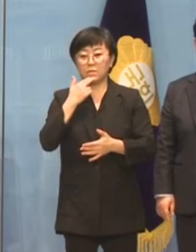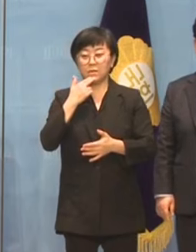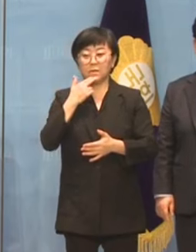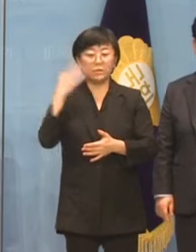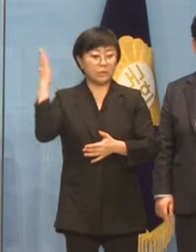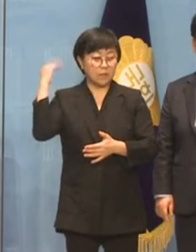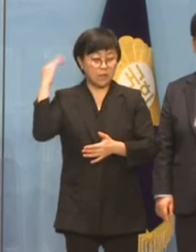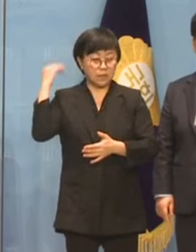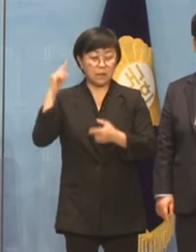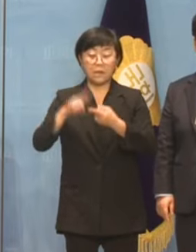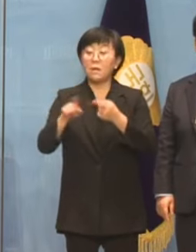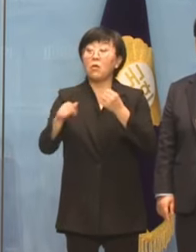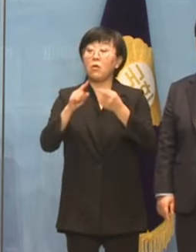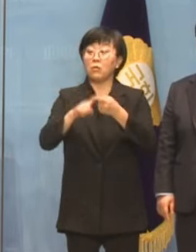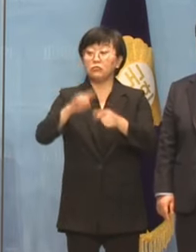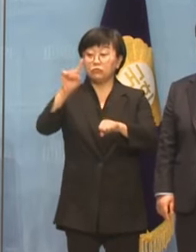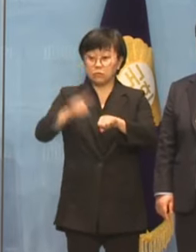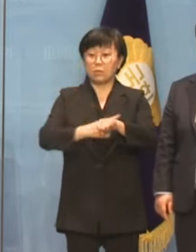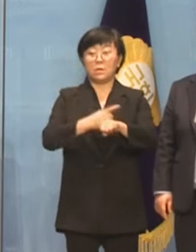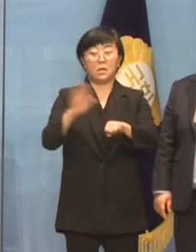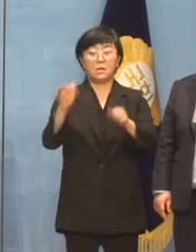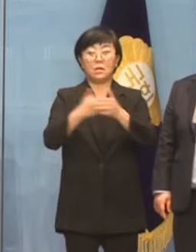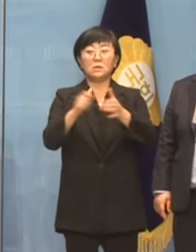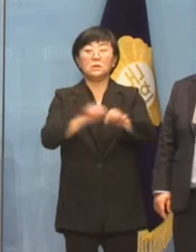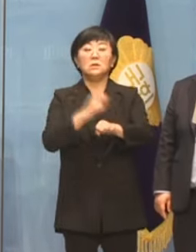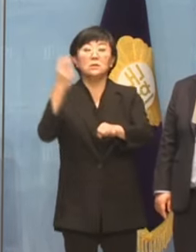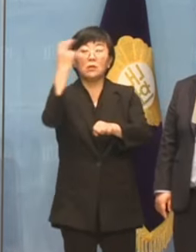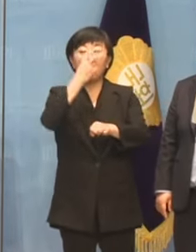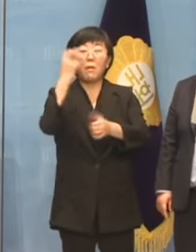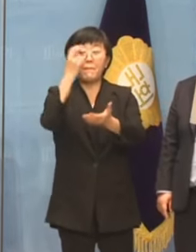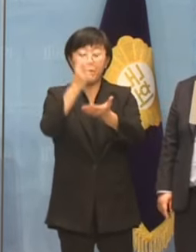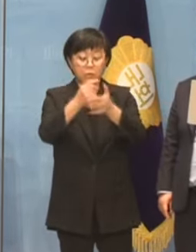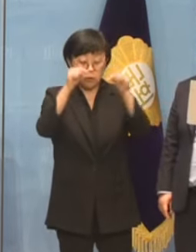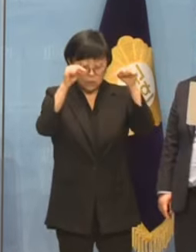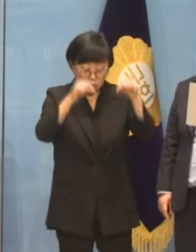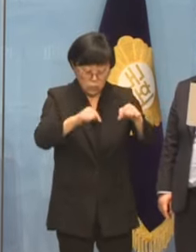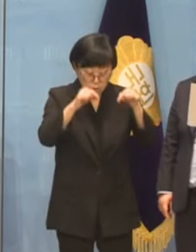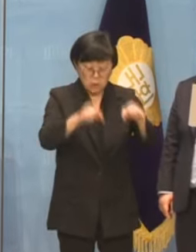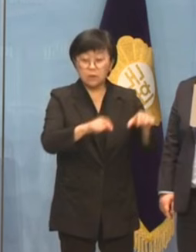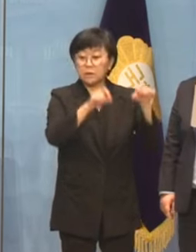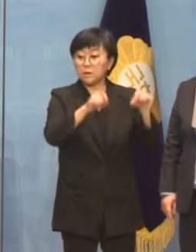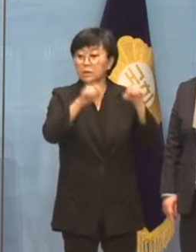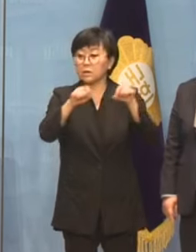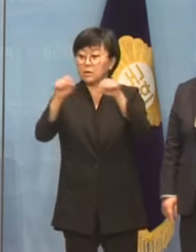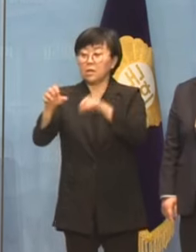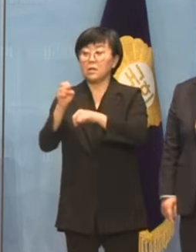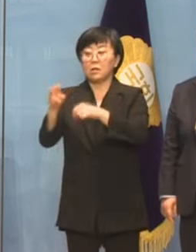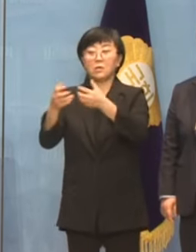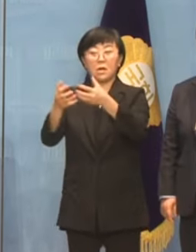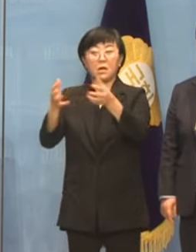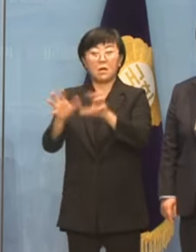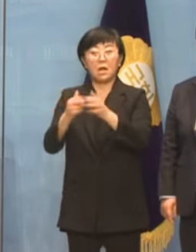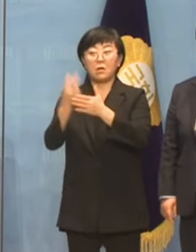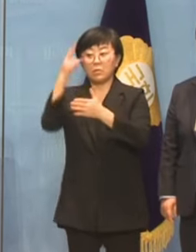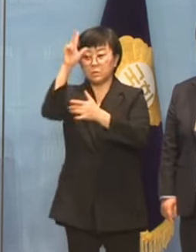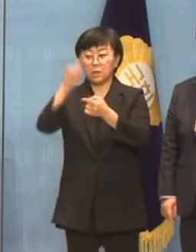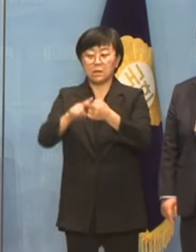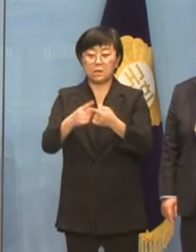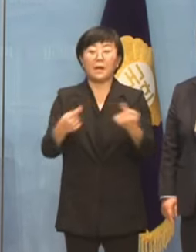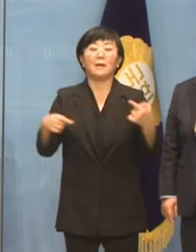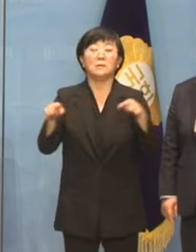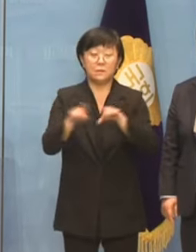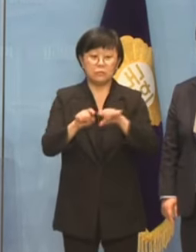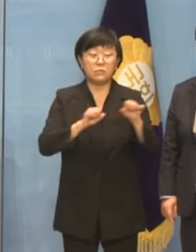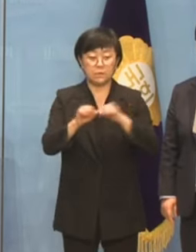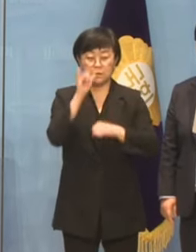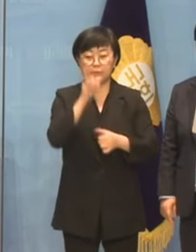것은 우연의 일치가 아니라 특검법 논의를 지연시키기 위해 여당과 검찰이 한 몸이 되어 움직이는